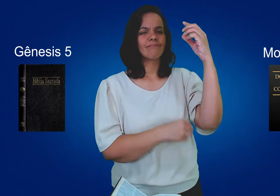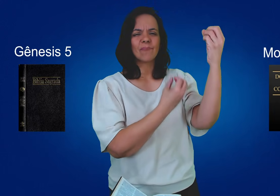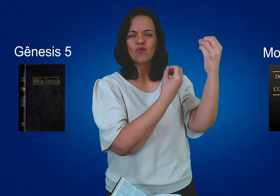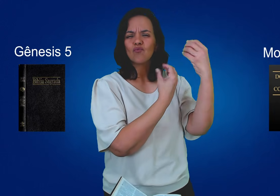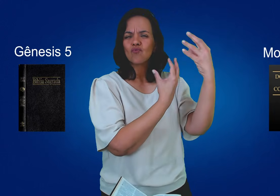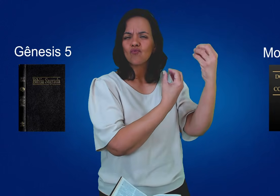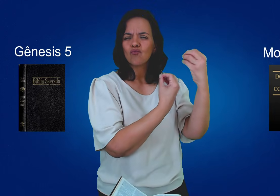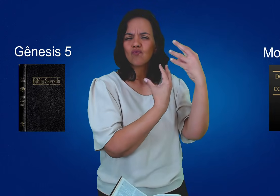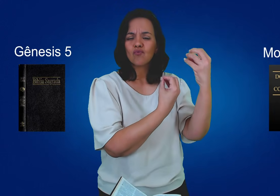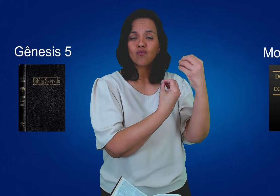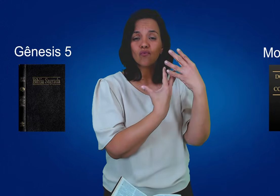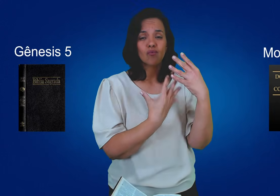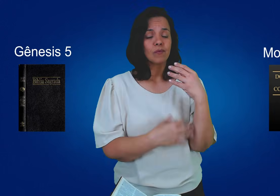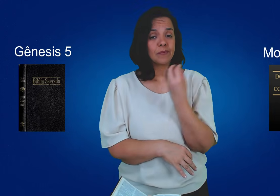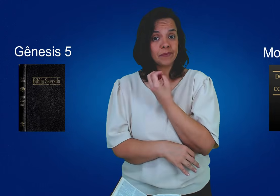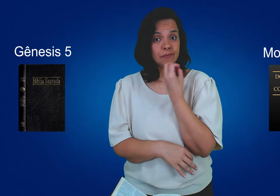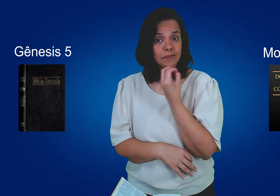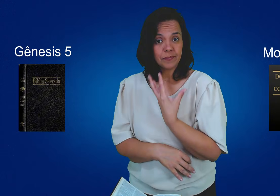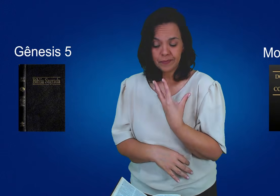e gerou filhos e filhas.